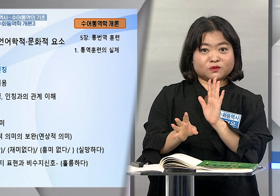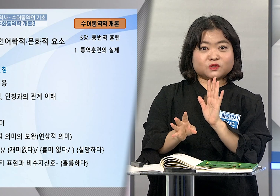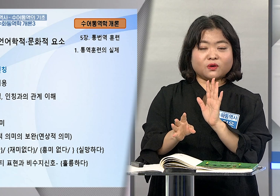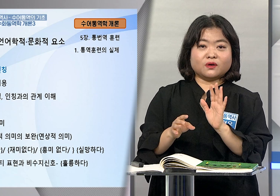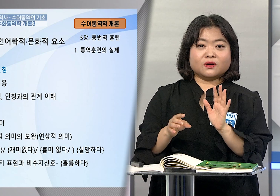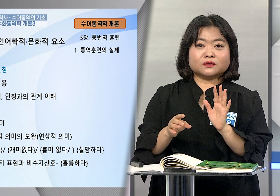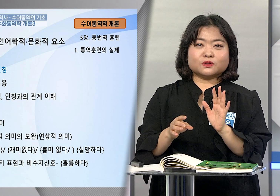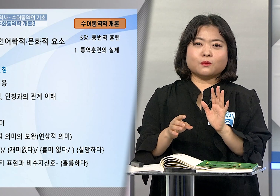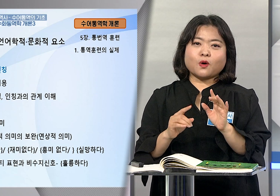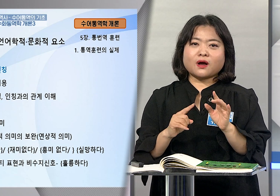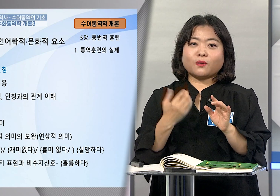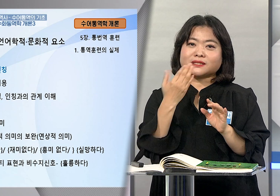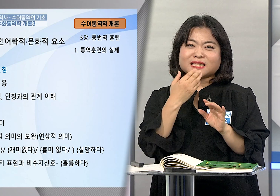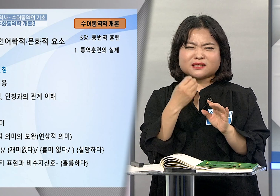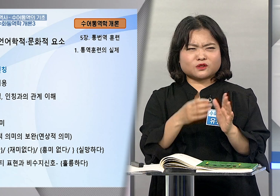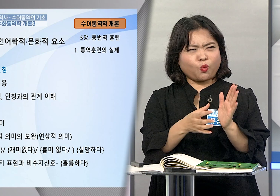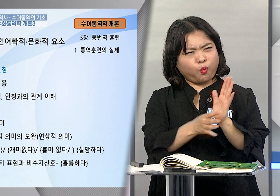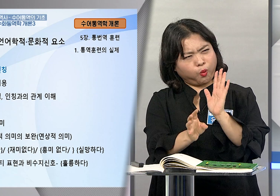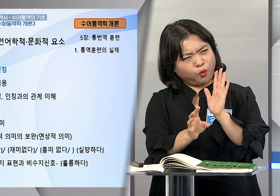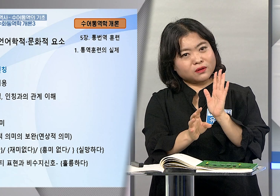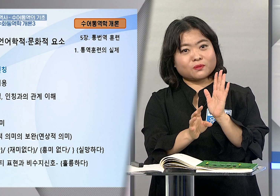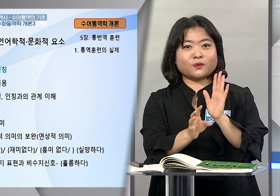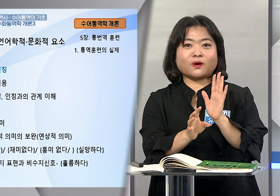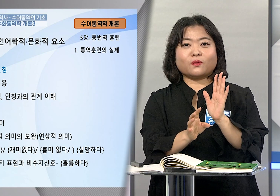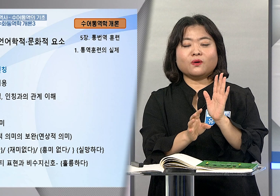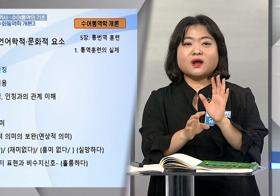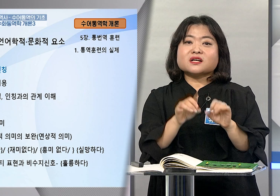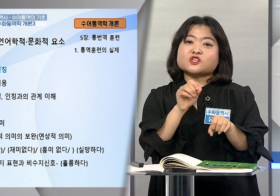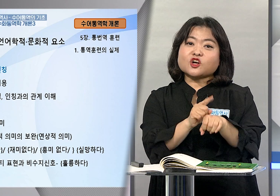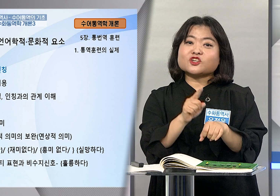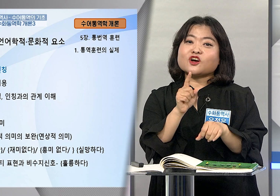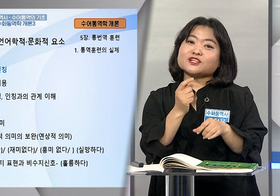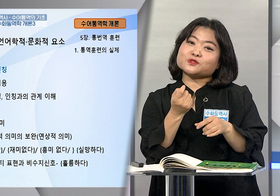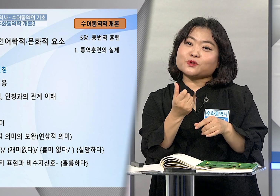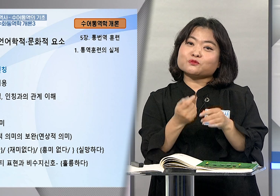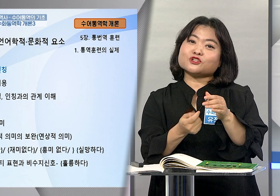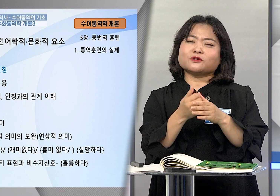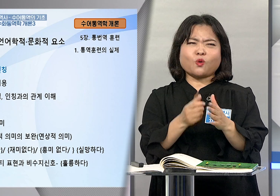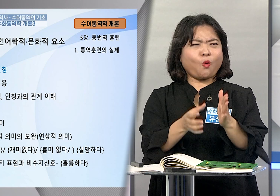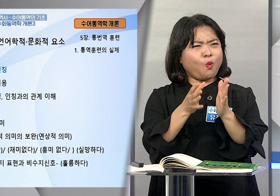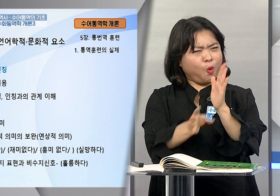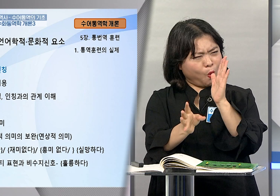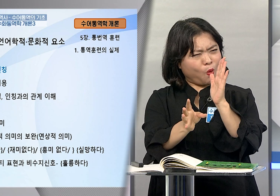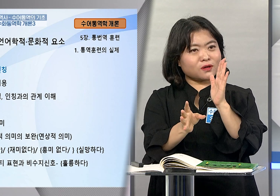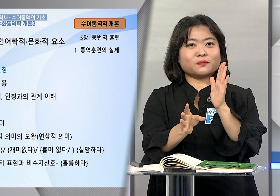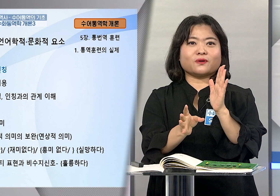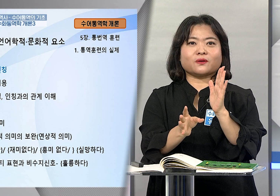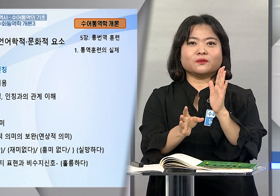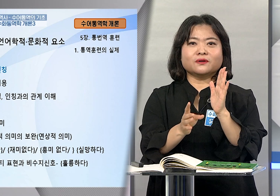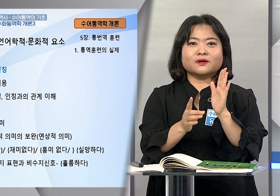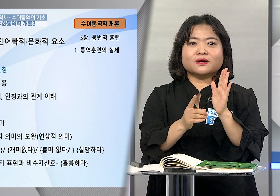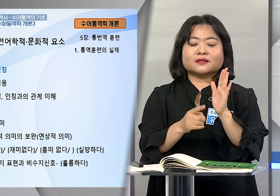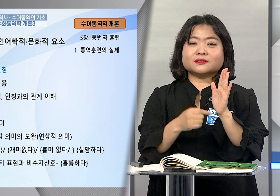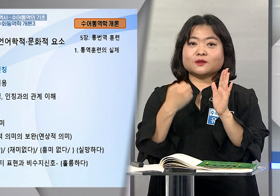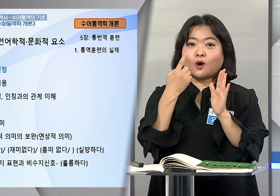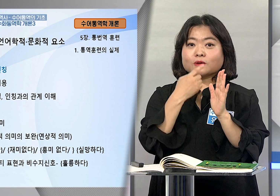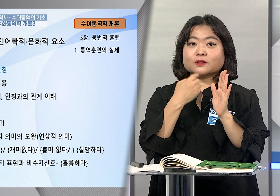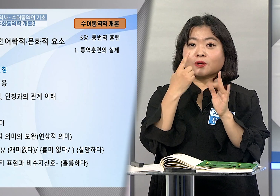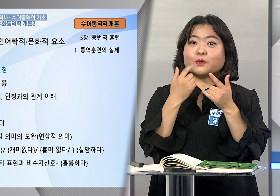그렇죠? 그리고 뭔가 화장이 이상해도 이렇게 표현하고, 성격이 조금 튀어도 이렇게 표현하고, 그리고 이 표정에